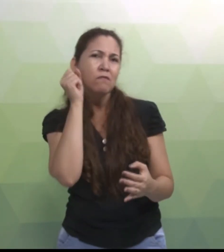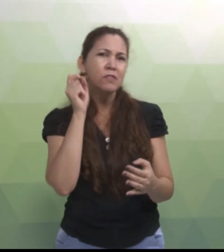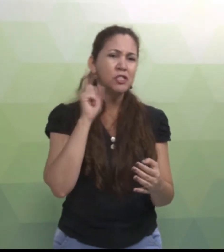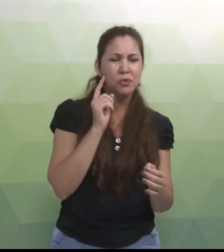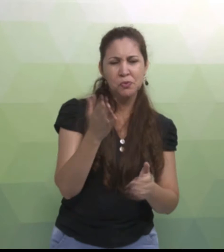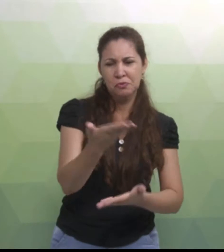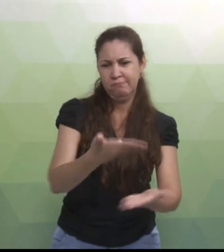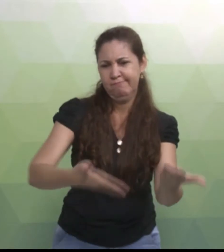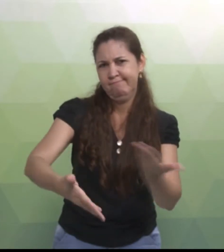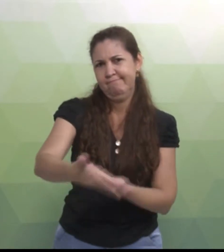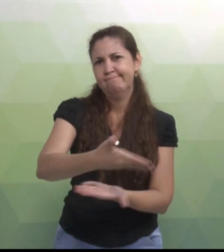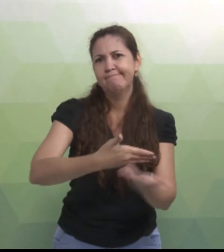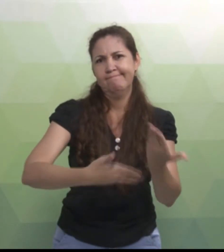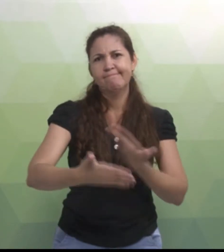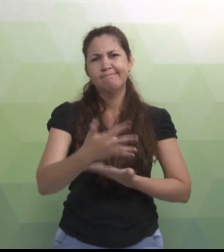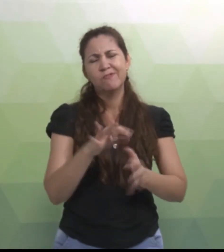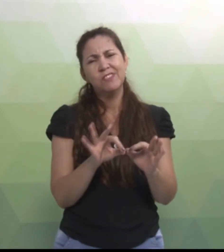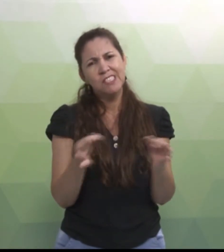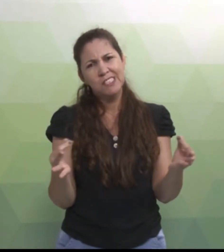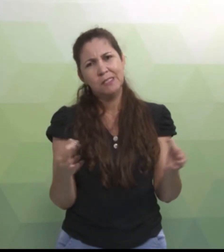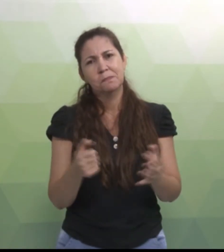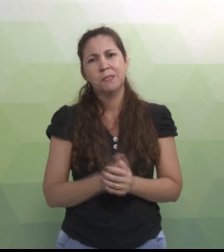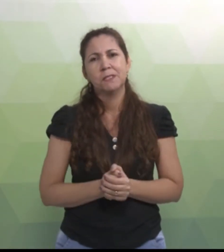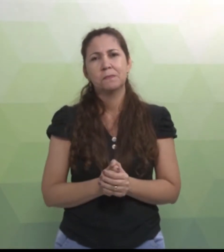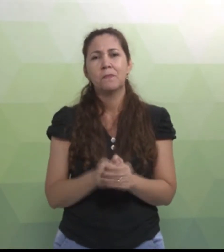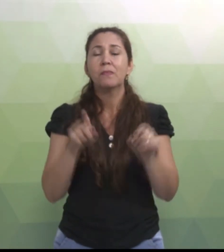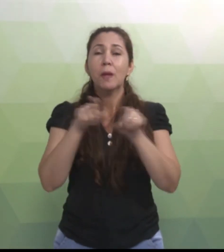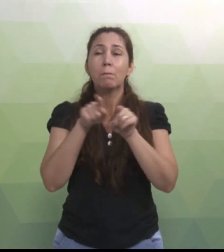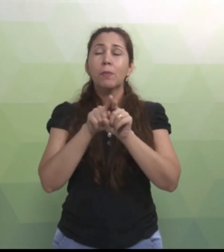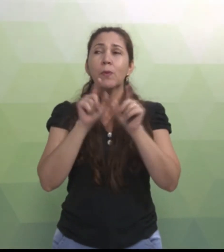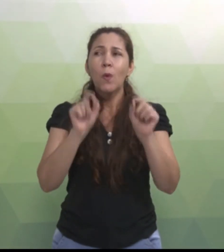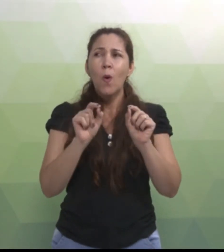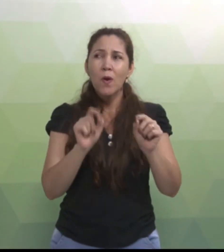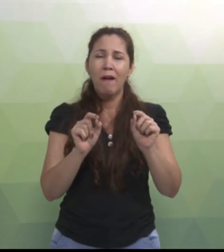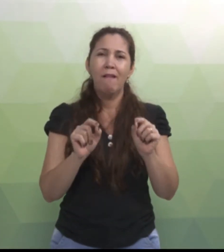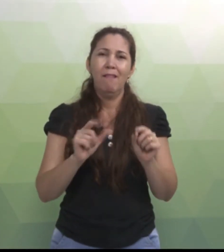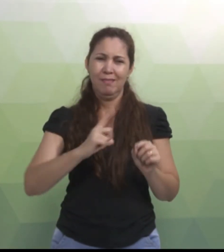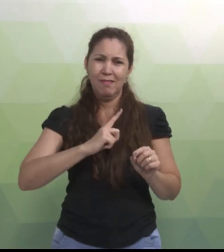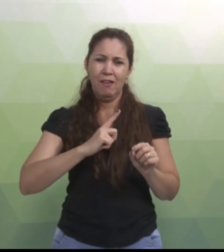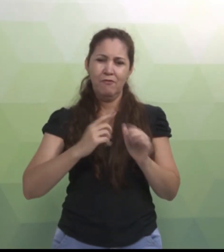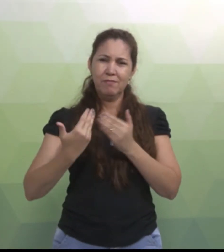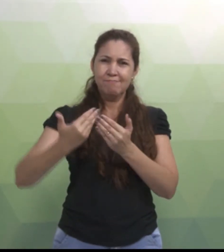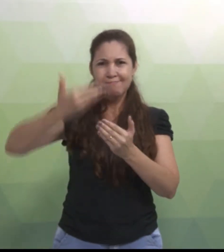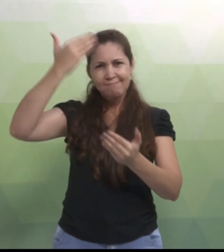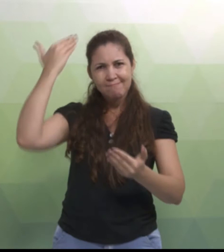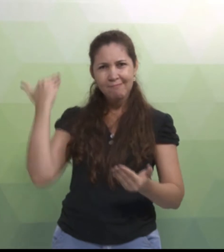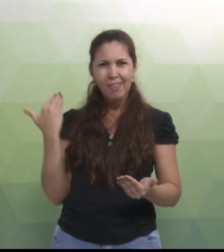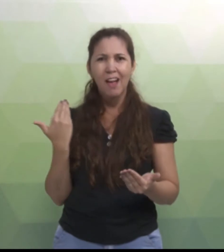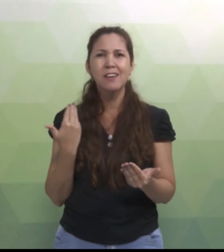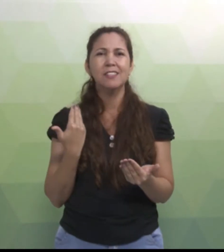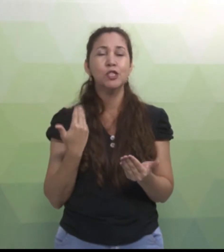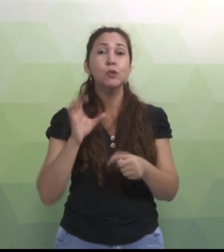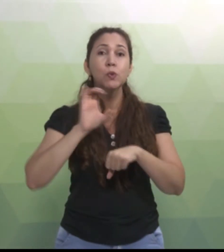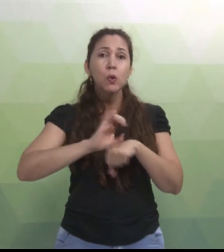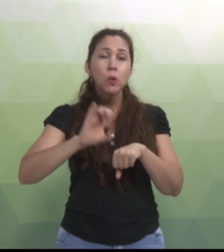a interação entre surdos e ouvintes. Por quê? Anteriormente a isso, tinha os cursos